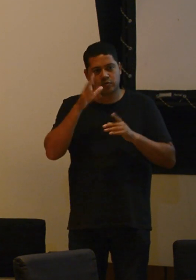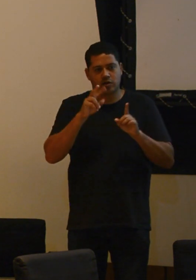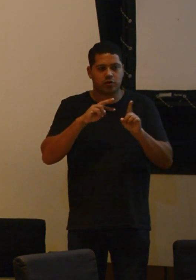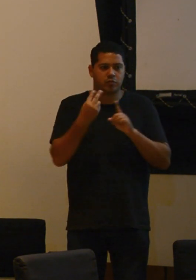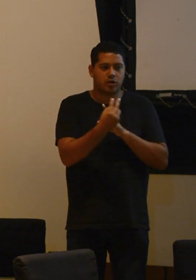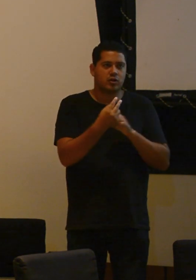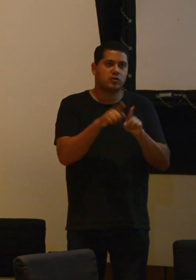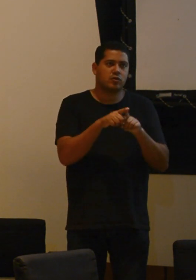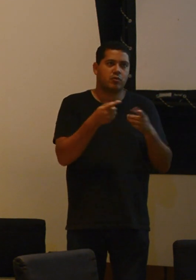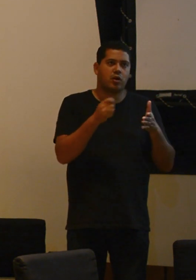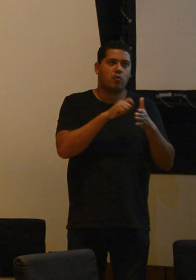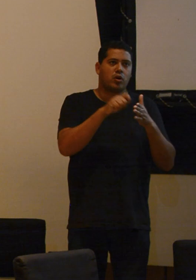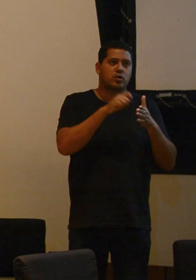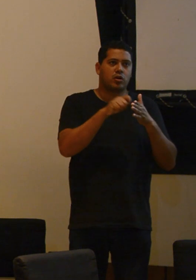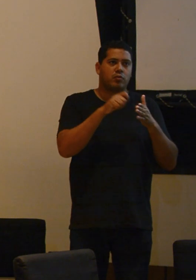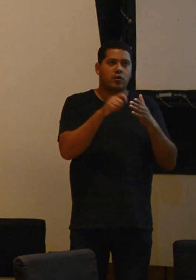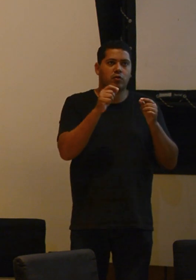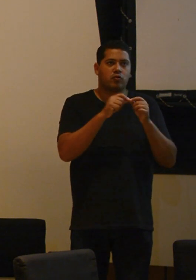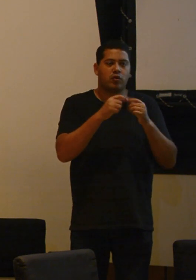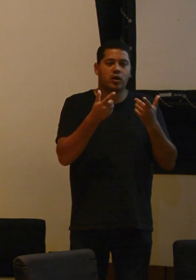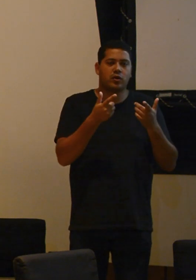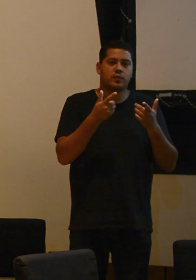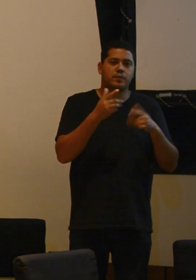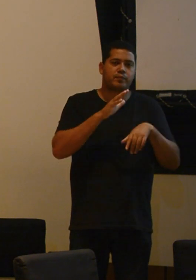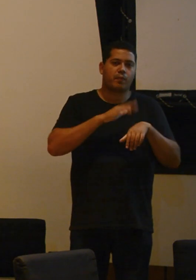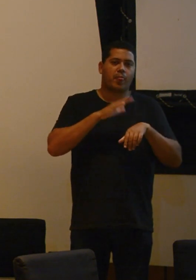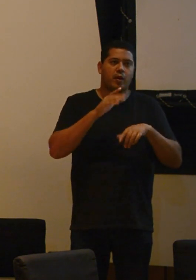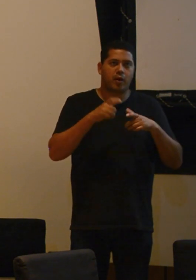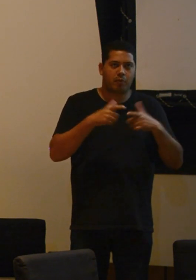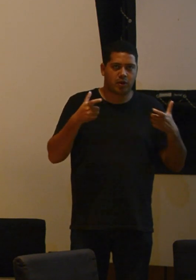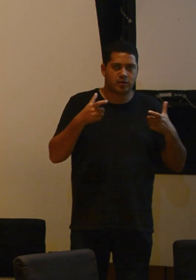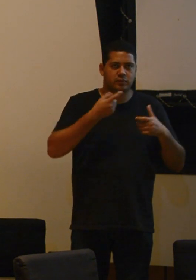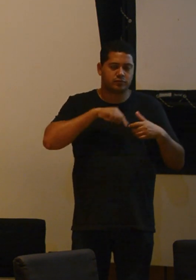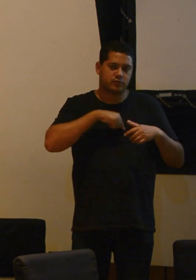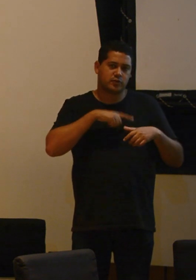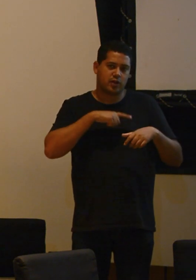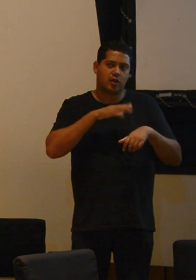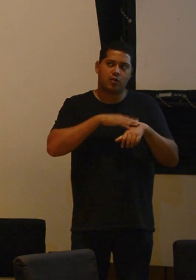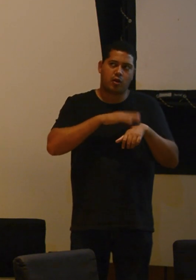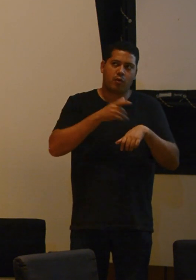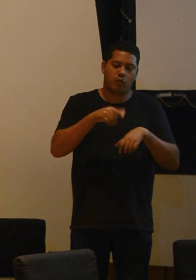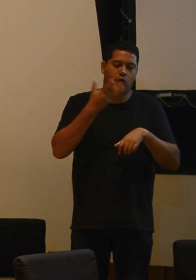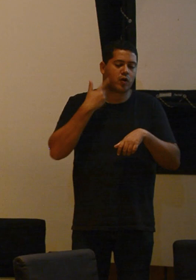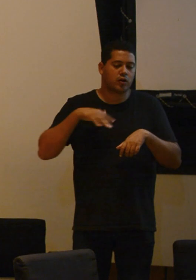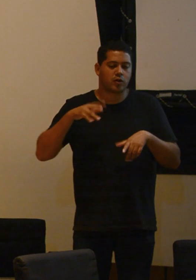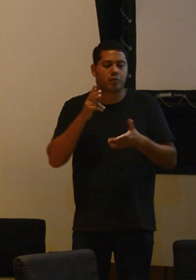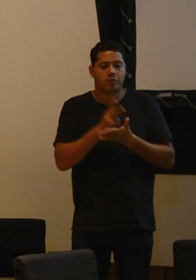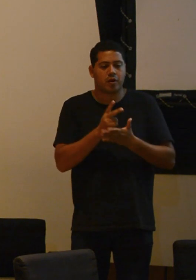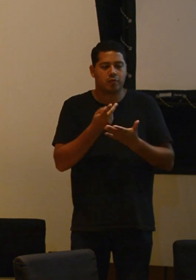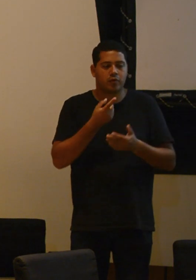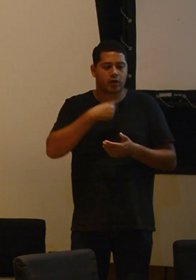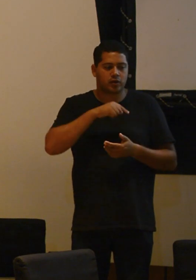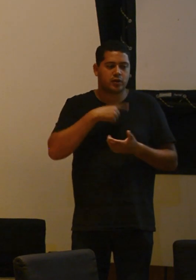O agendamento, ele também é feito de uma forma um pouco mais espaçada, para a gente ter tempo com aquela criança, mas mesmo assim,